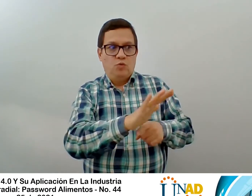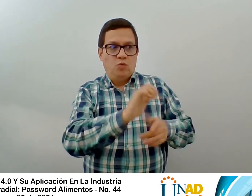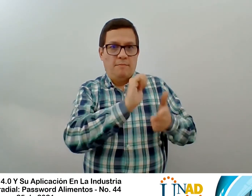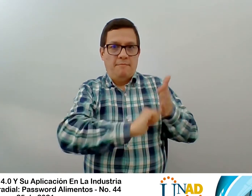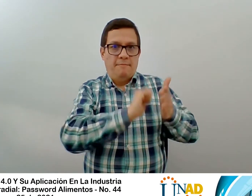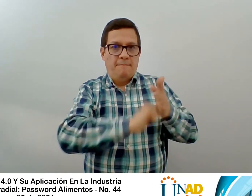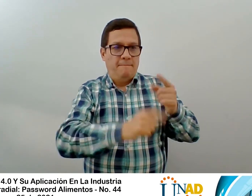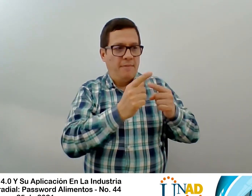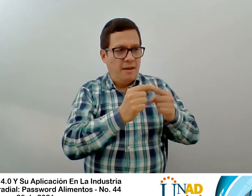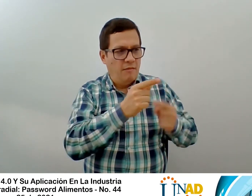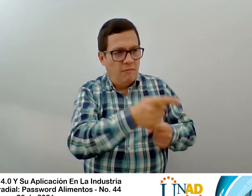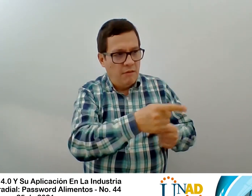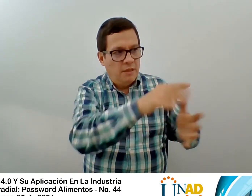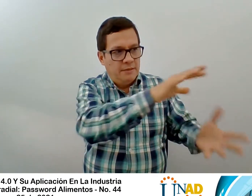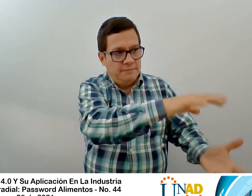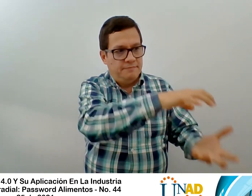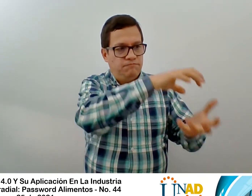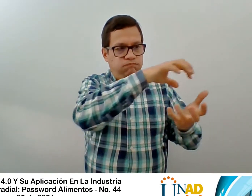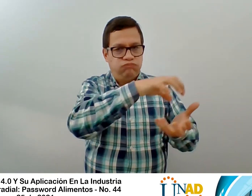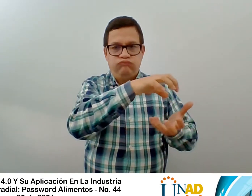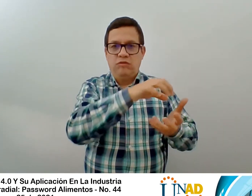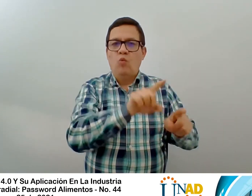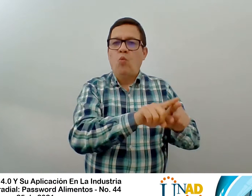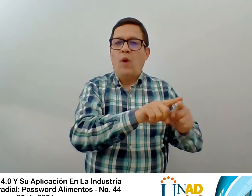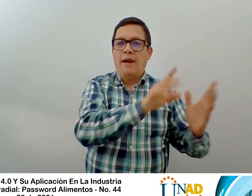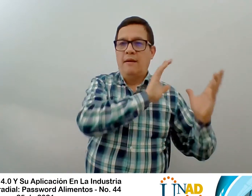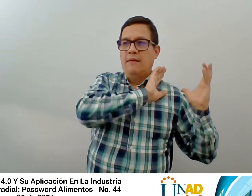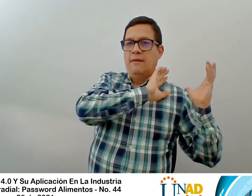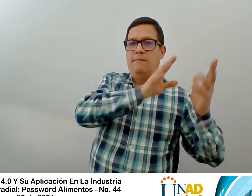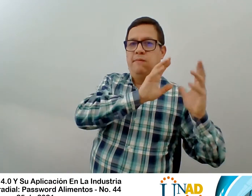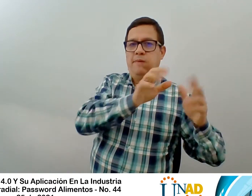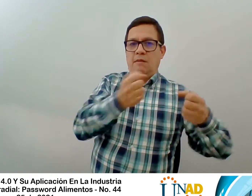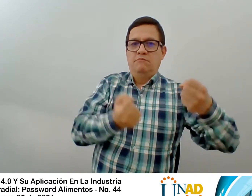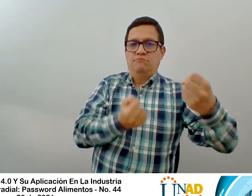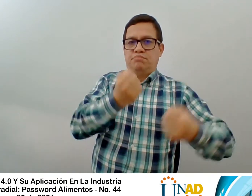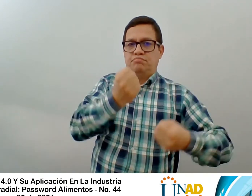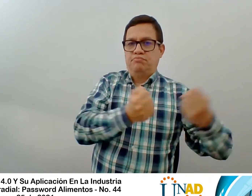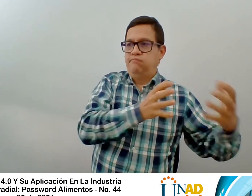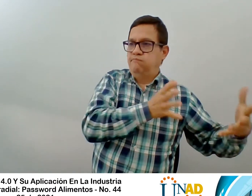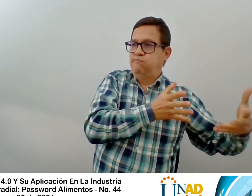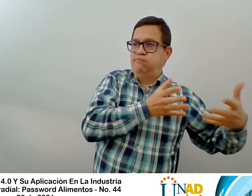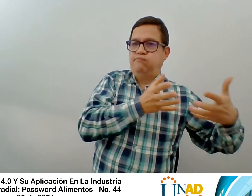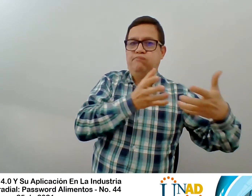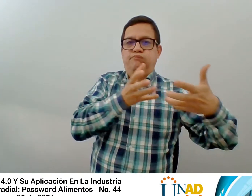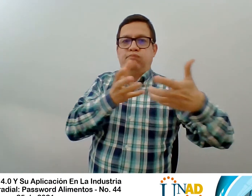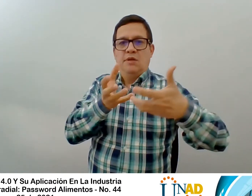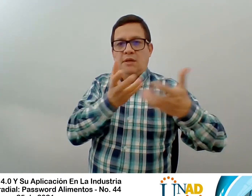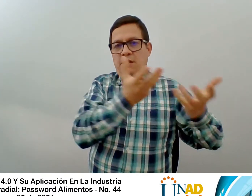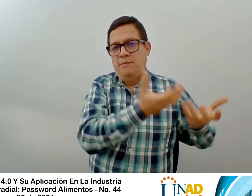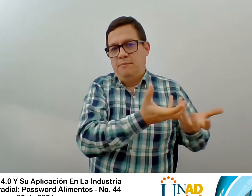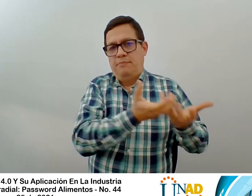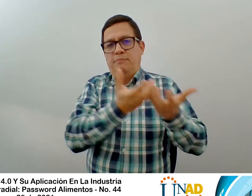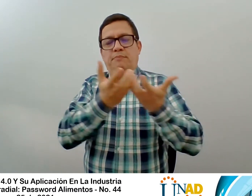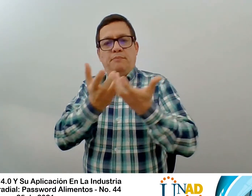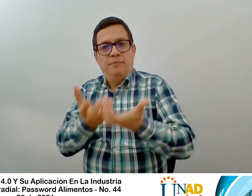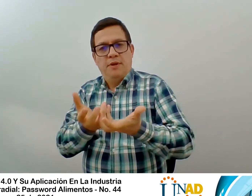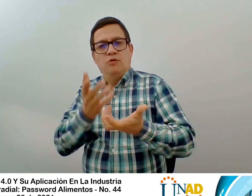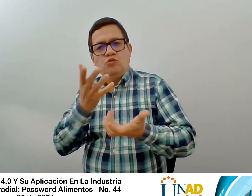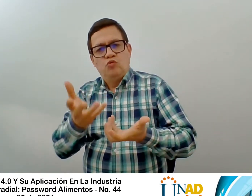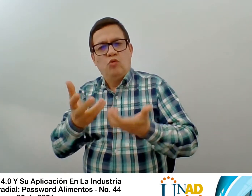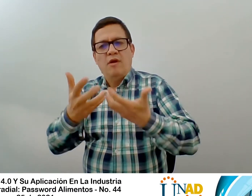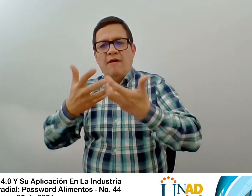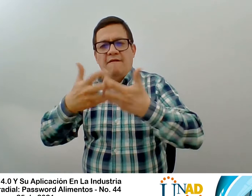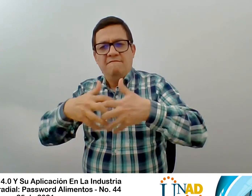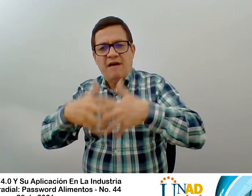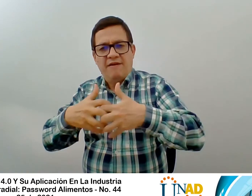es la llegada de esta materia prima a través de los proveedores a las plantas de transformación, ahí también podríamos implementar